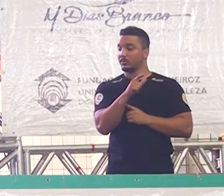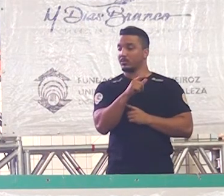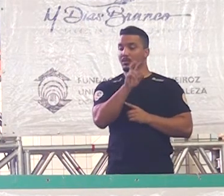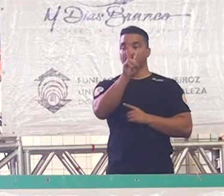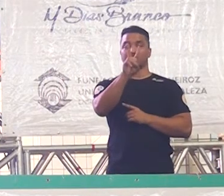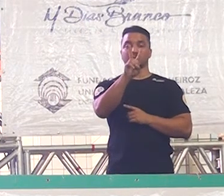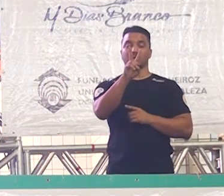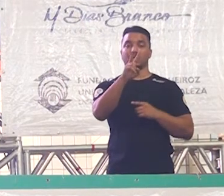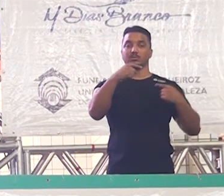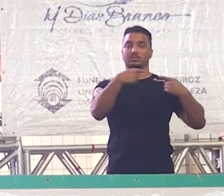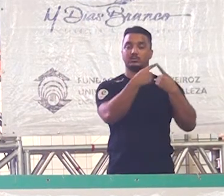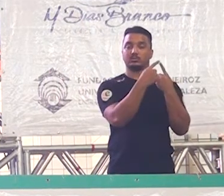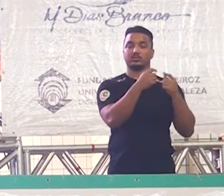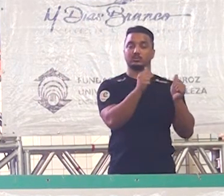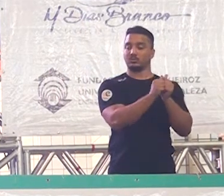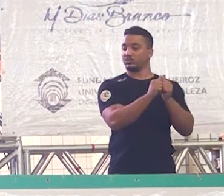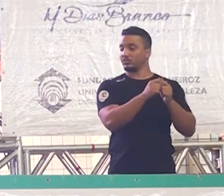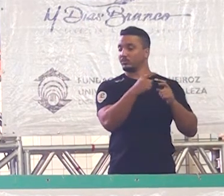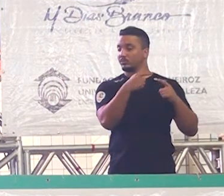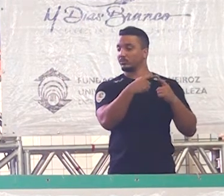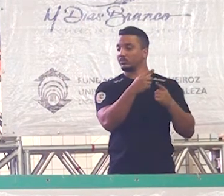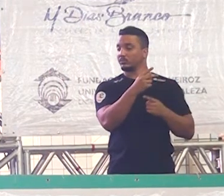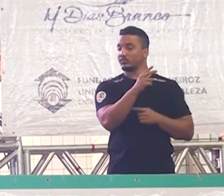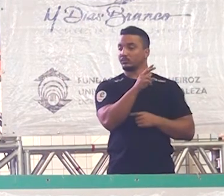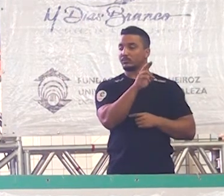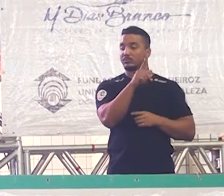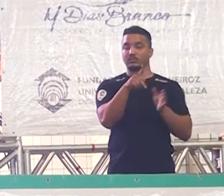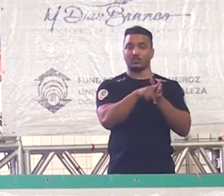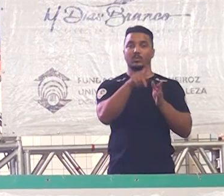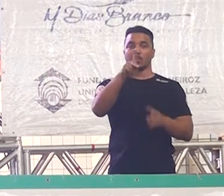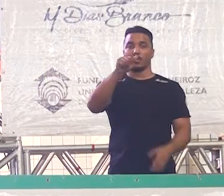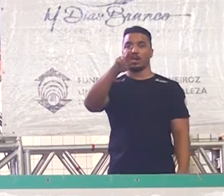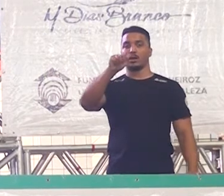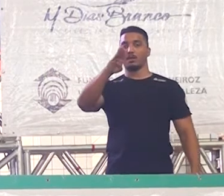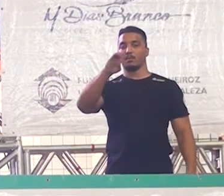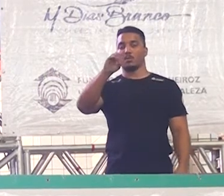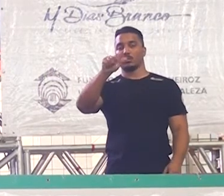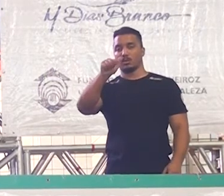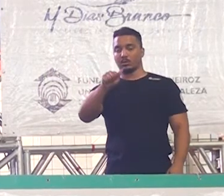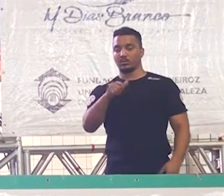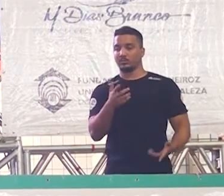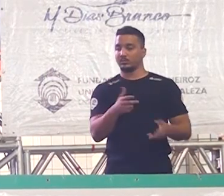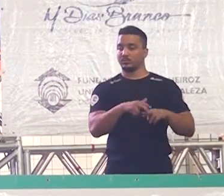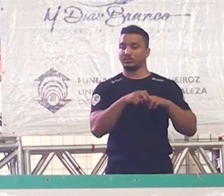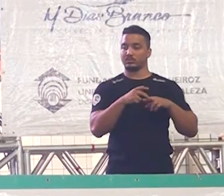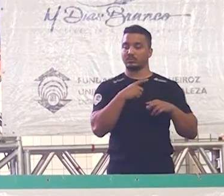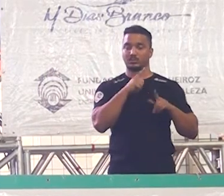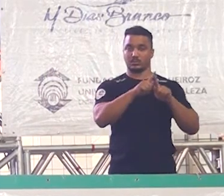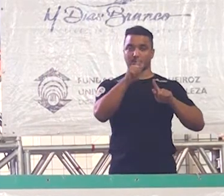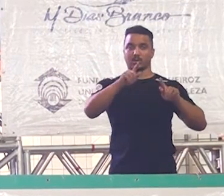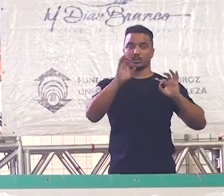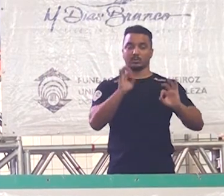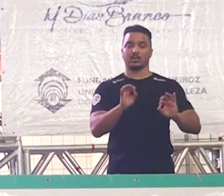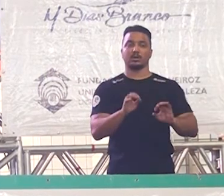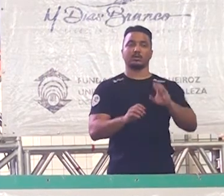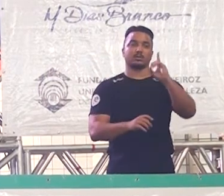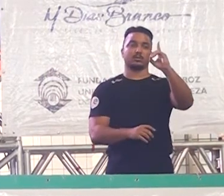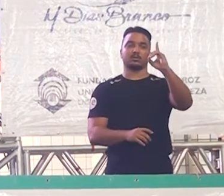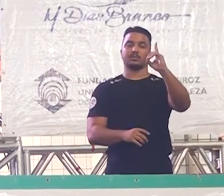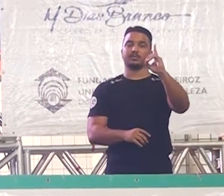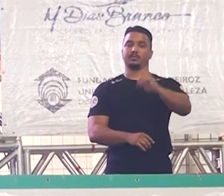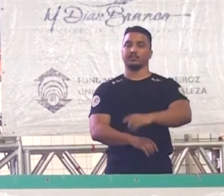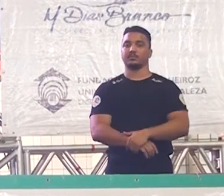velocidade é função do segundo grau, meu gráfico vai ser parábola. Então, o gráfico correto para essa questão seria item